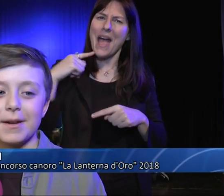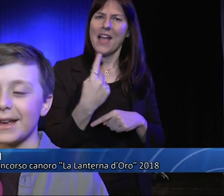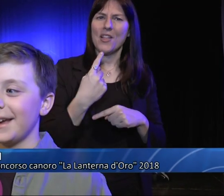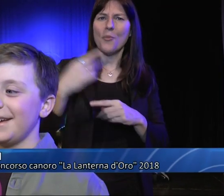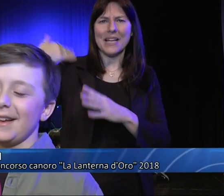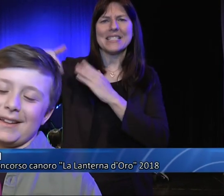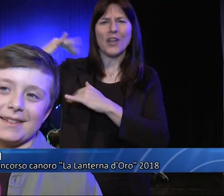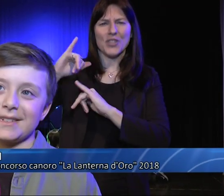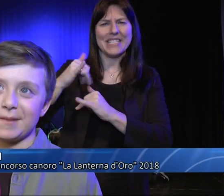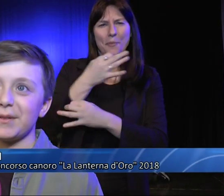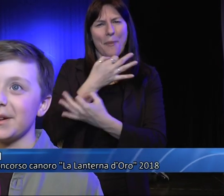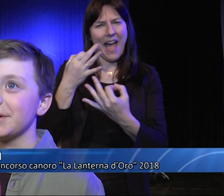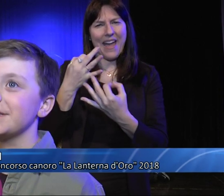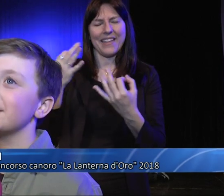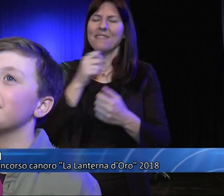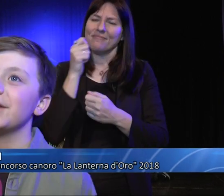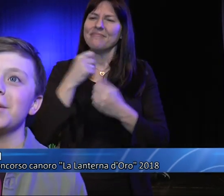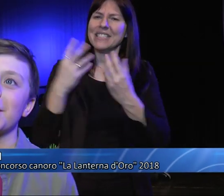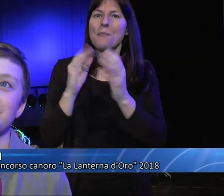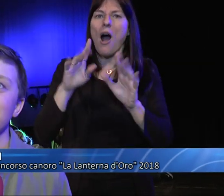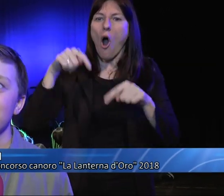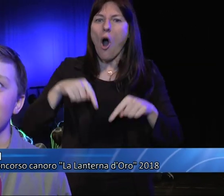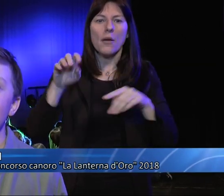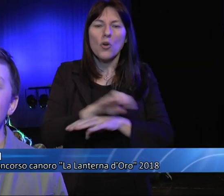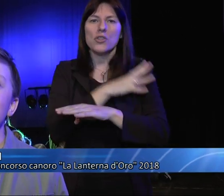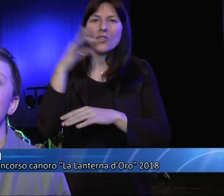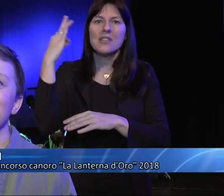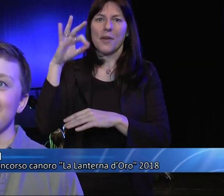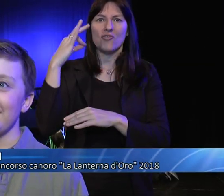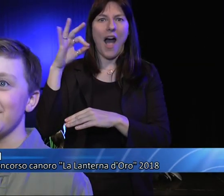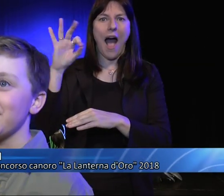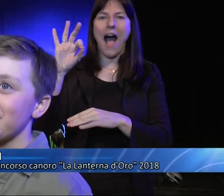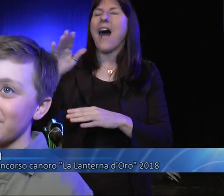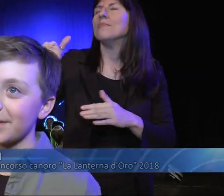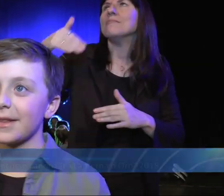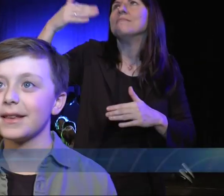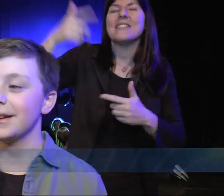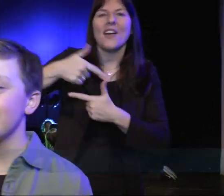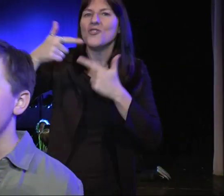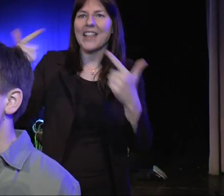perché è sempre un'emozione, ma oggi proprio fuori dai limiti.